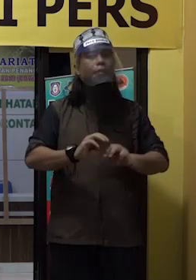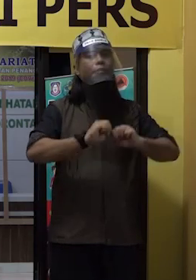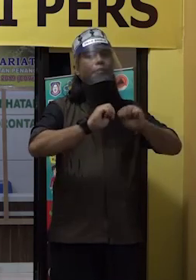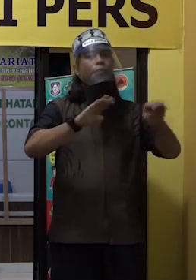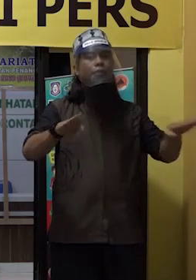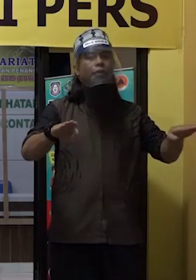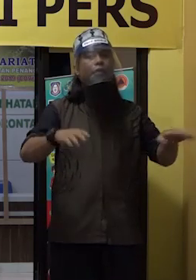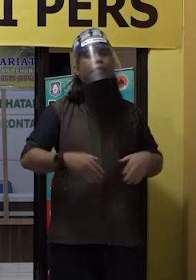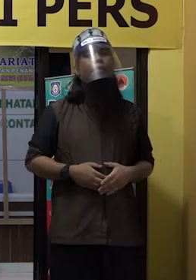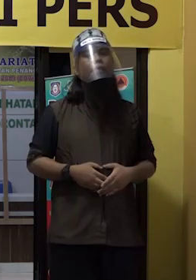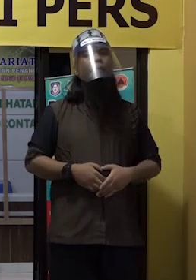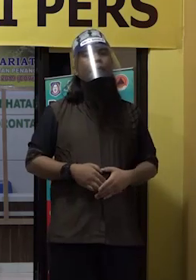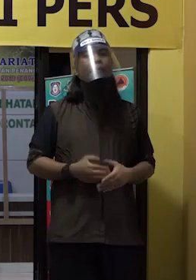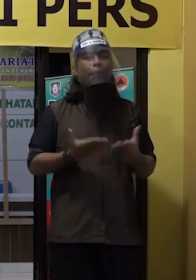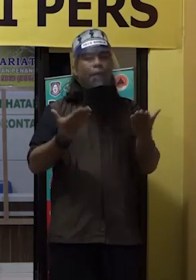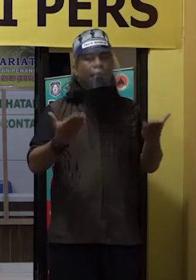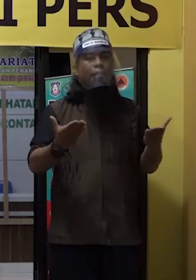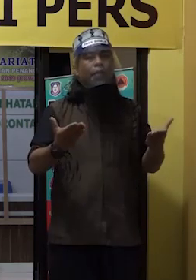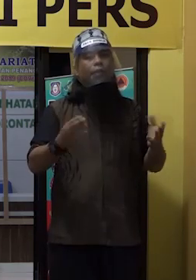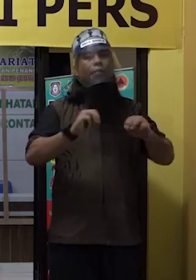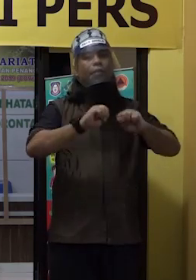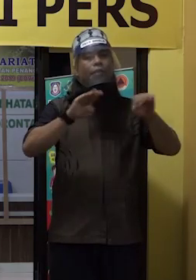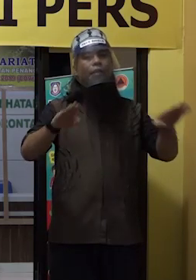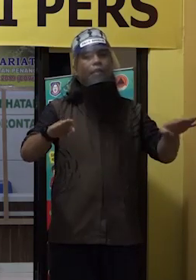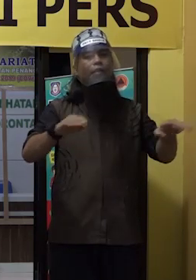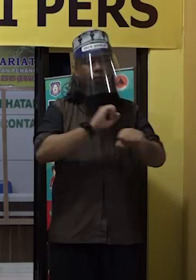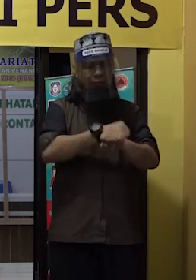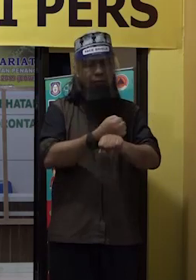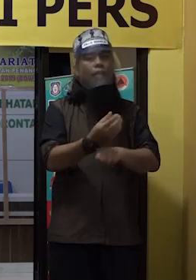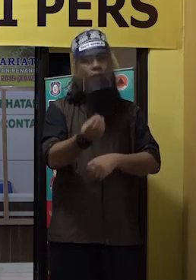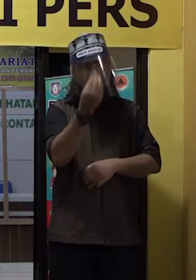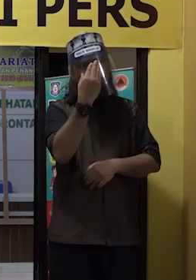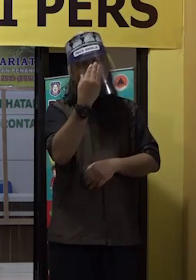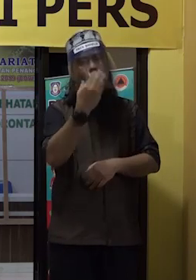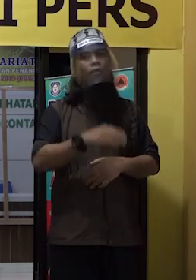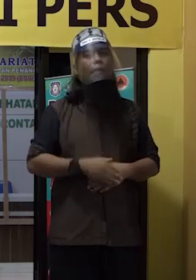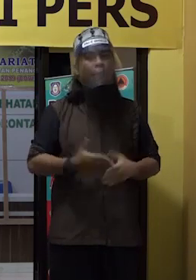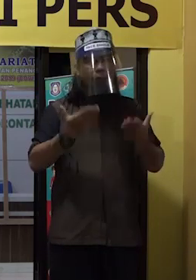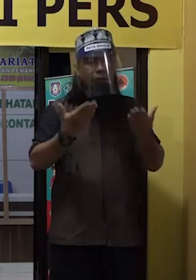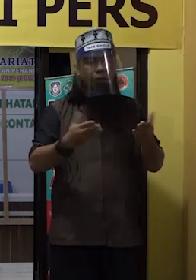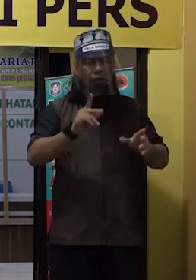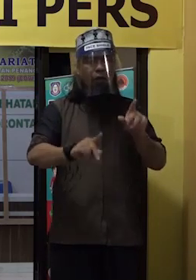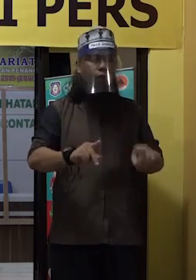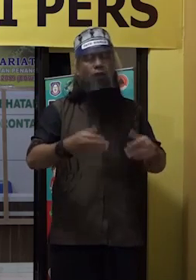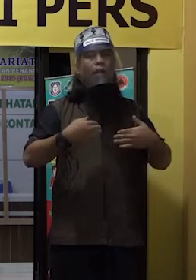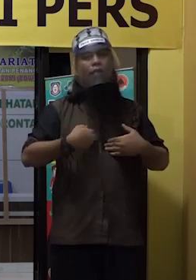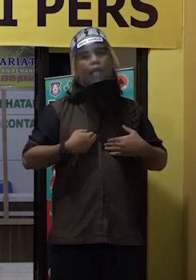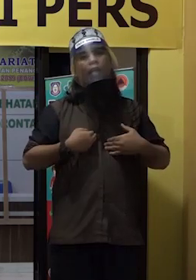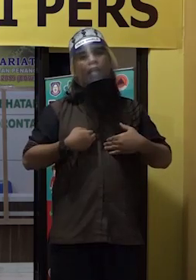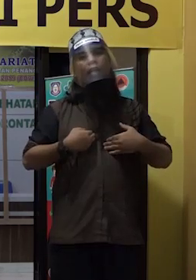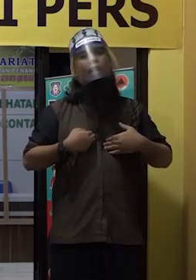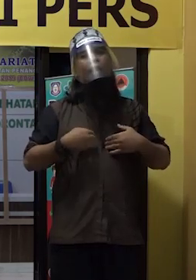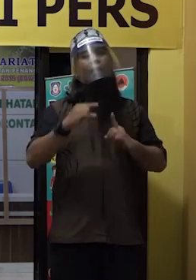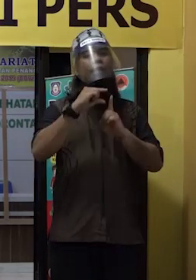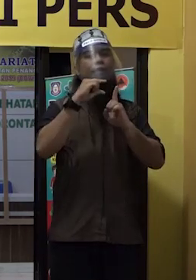supaya masyarakat bisa tahu persis seperti apa nanti jika ada pasien yang terkonfirmasi positif